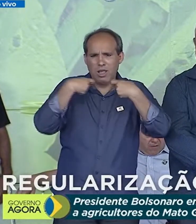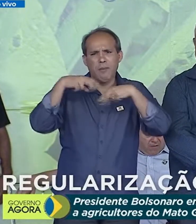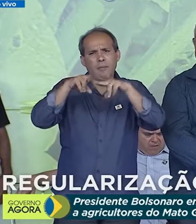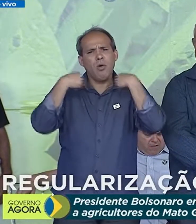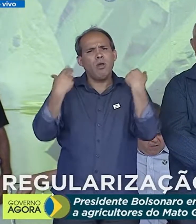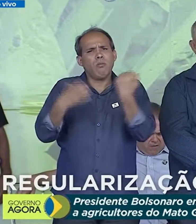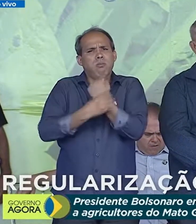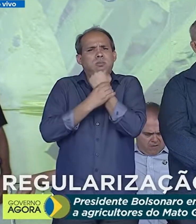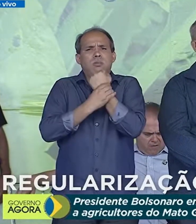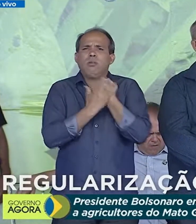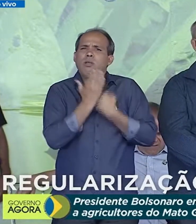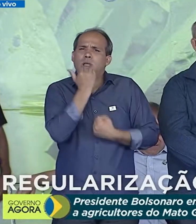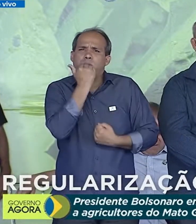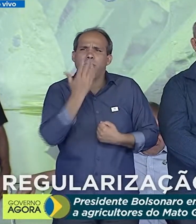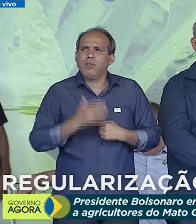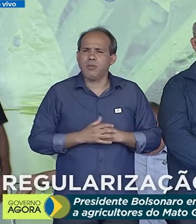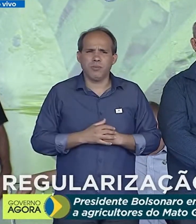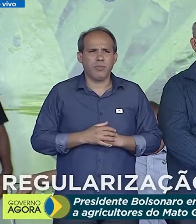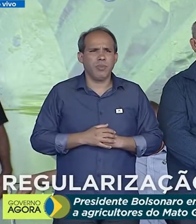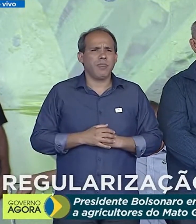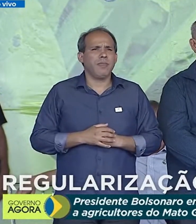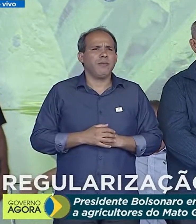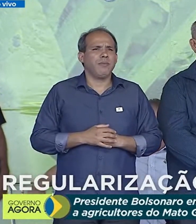segurança alimentar.